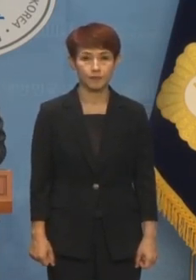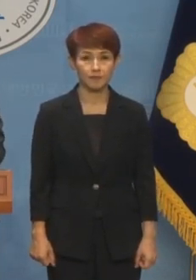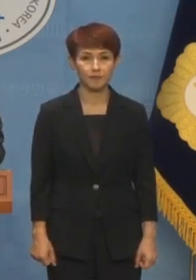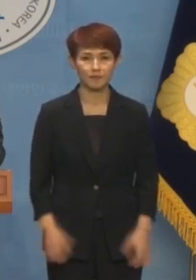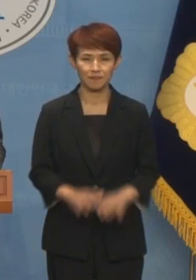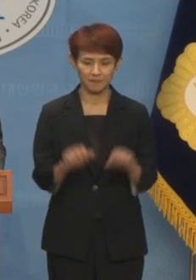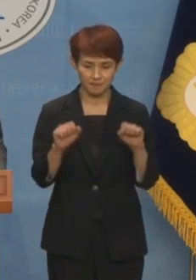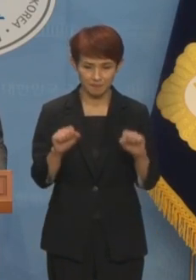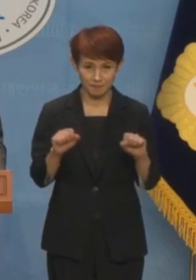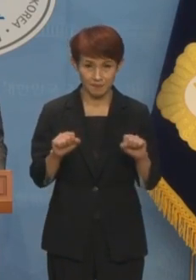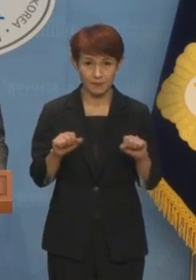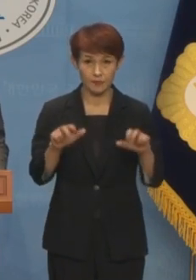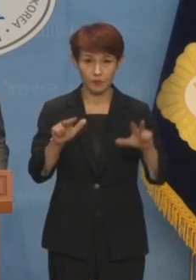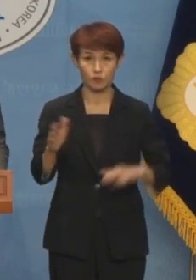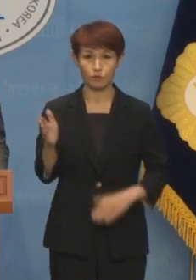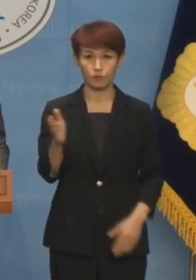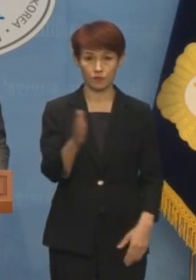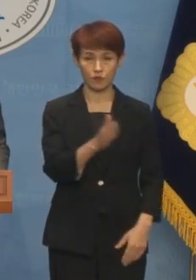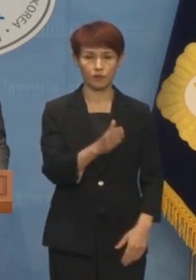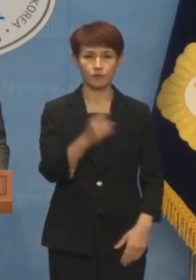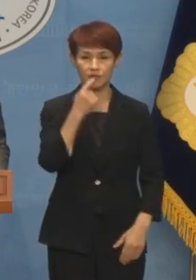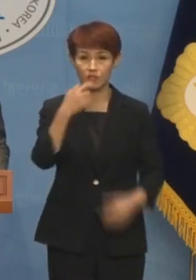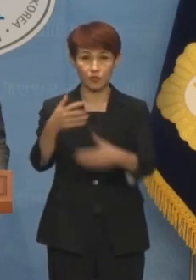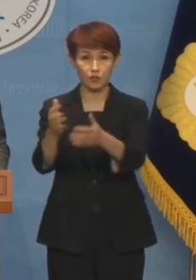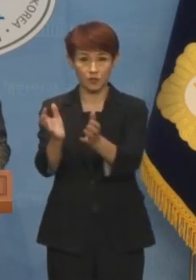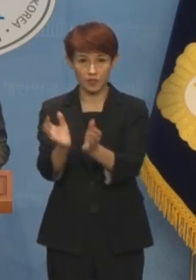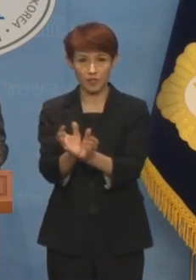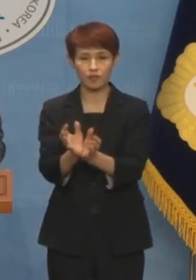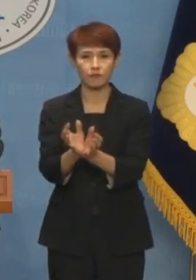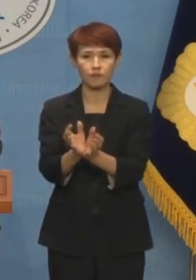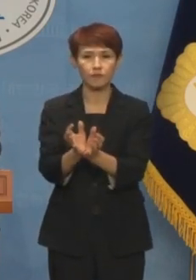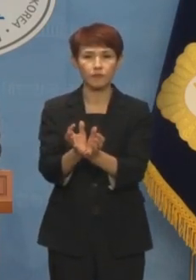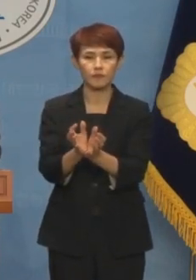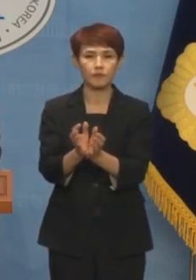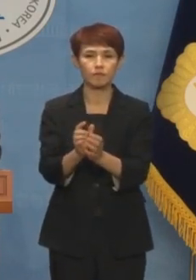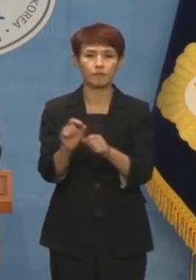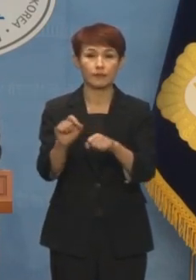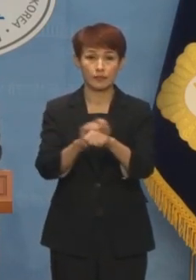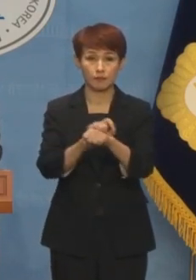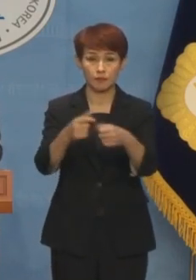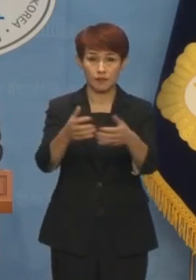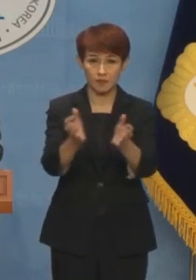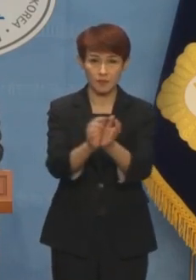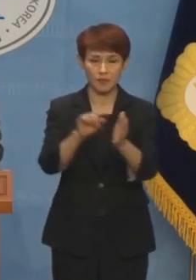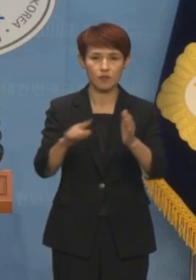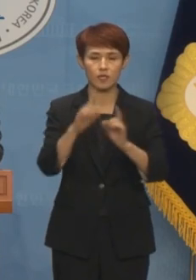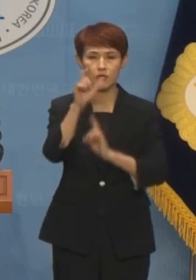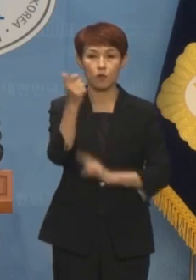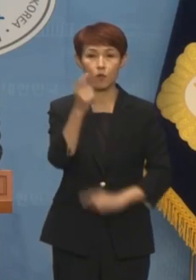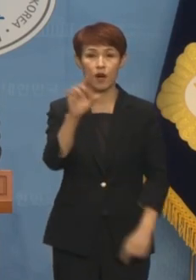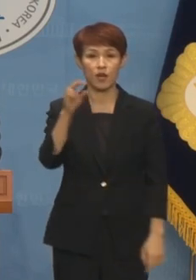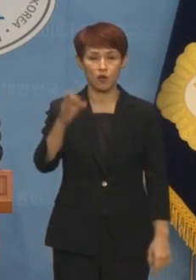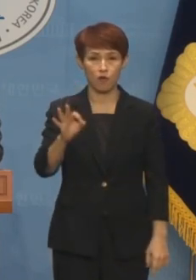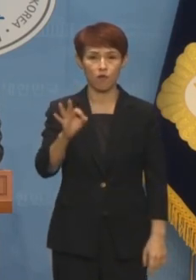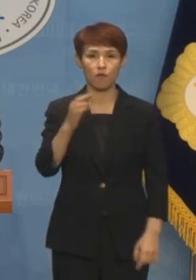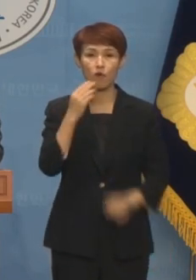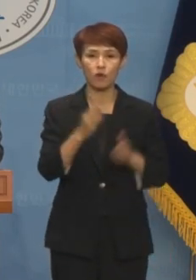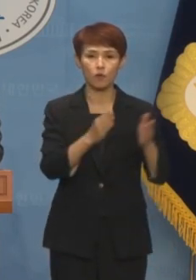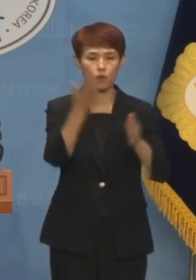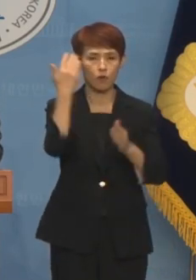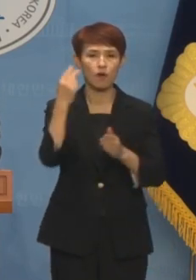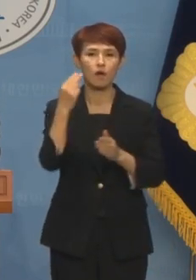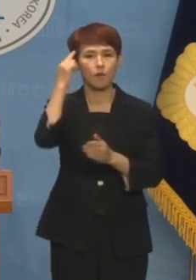네, 안녕하십니까. 지금부터 더불어민주당 검사범죄대응 TF에서 이화영 전 경기도 평화부지사